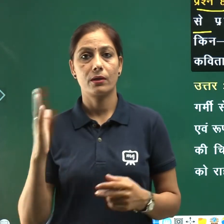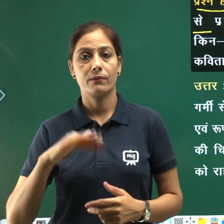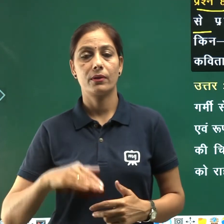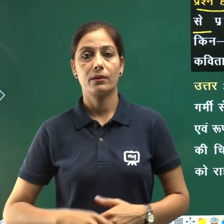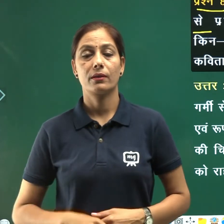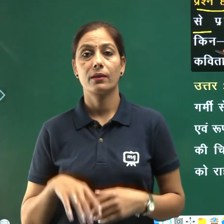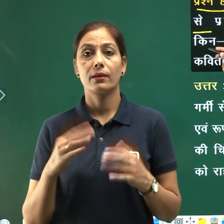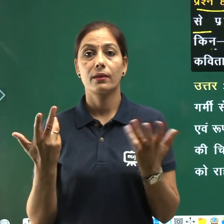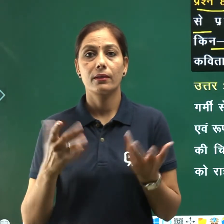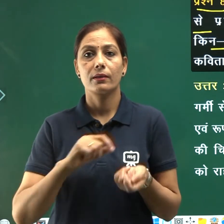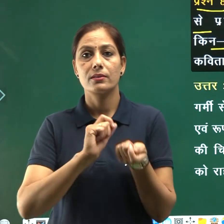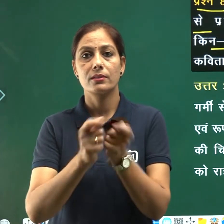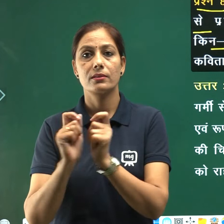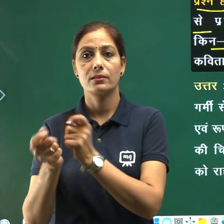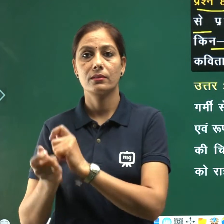किन किन परिवर्तनों को